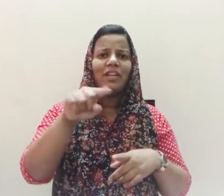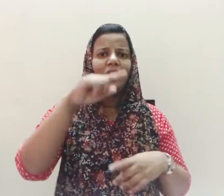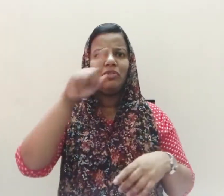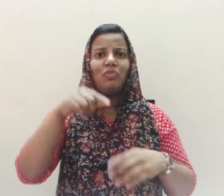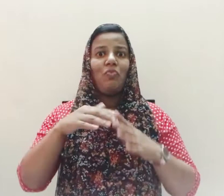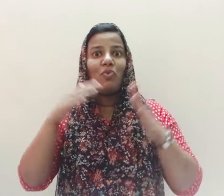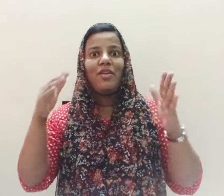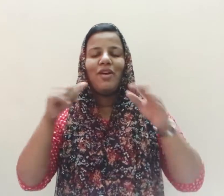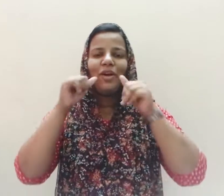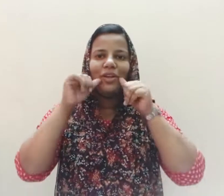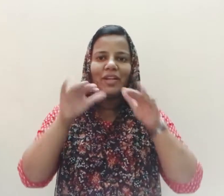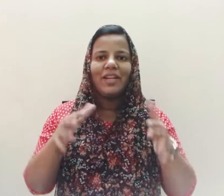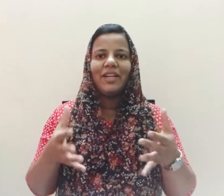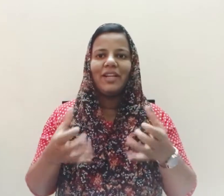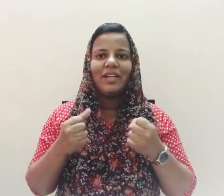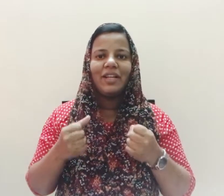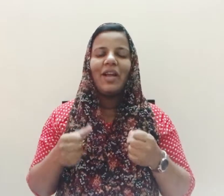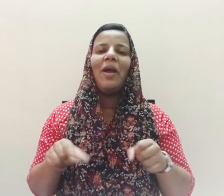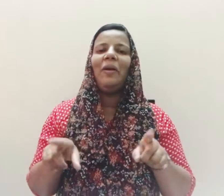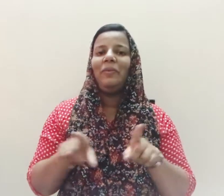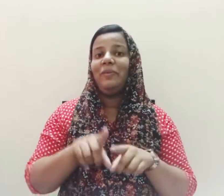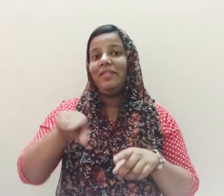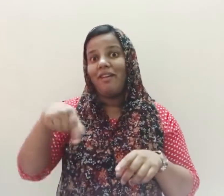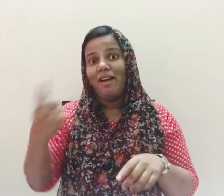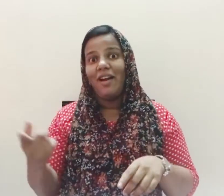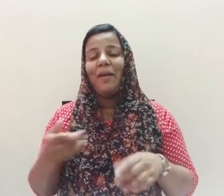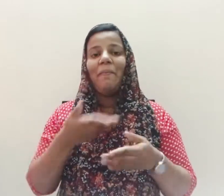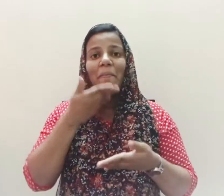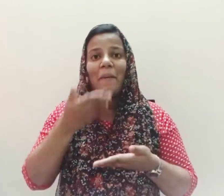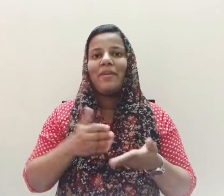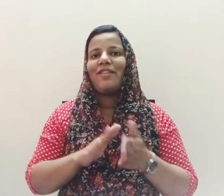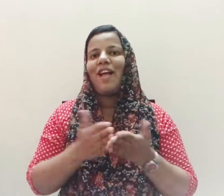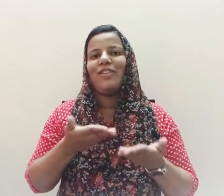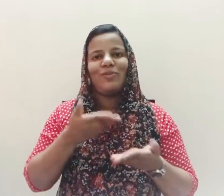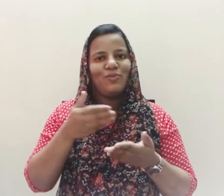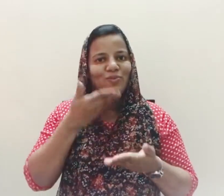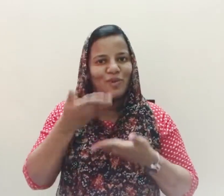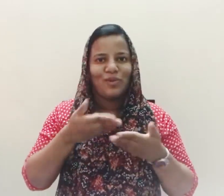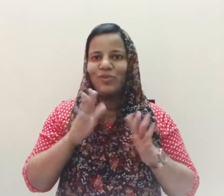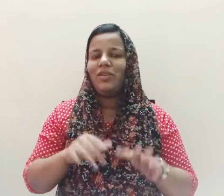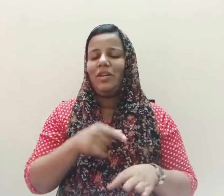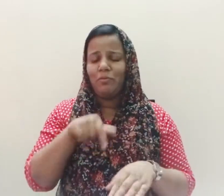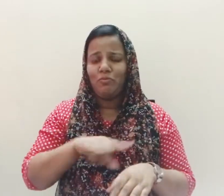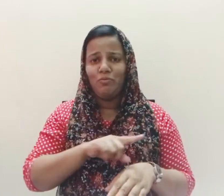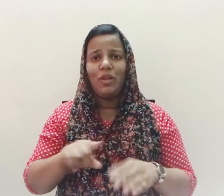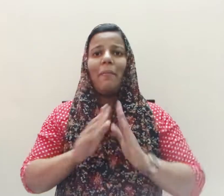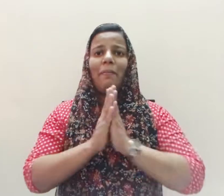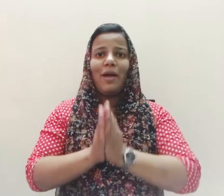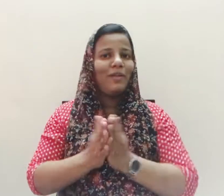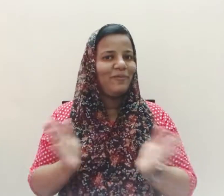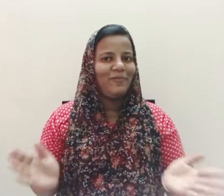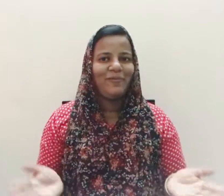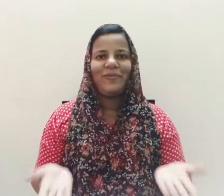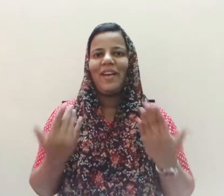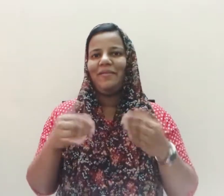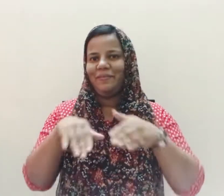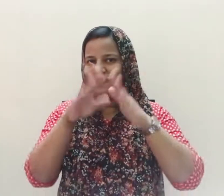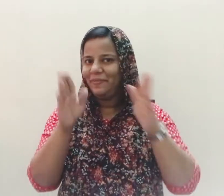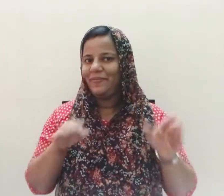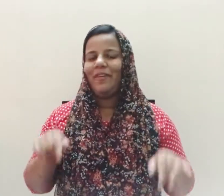ജീവിതത്തിൽ അനുഗ്രഹമായിരുന്നു എന്ന് എനിക്കറിയാം. നാളത്തെ ബൈബിൾ സ്റ്റഡിക്കായിട്ട് നമുക്ക് സ്തോത്രം ചെയ്യാം, കർത്താവ് നമ്മളോട് സംസാരിക്കുക. നമുക്കിപ്പോഴേ പ്രാർത്ഥിച്ചു തുടങ്ങാം കേട്ടോ അമേൻ. ഇന്ന്